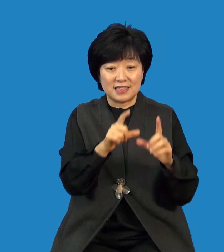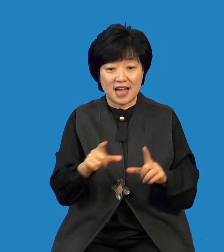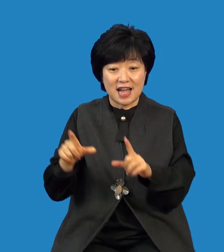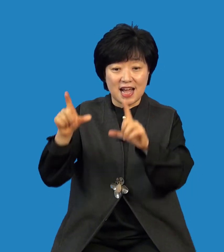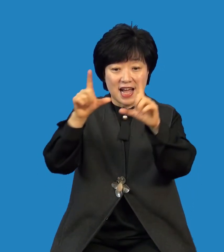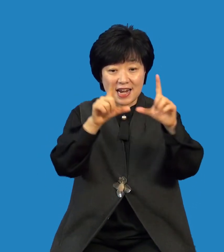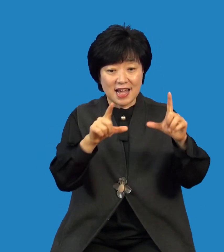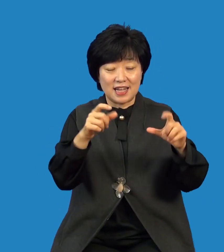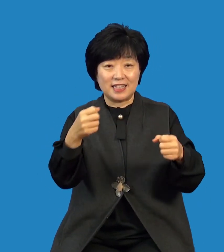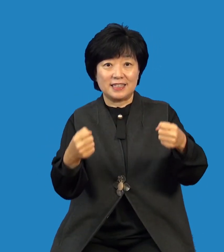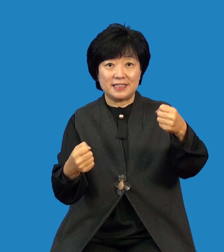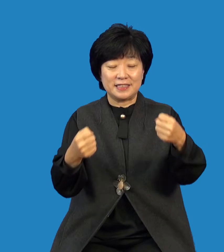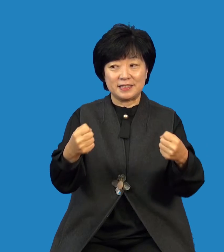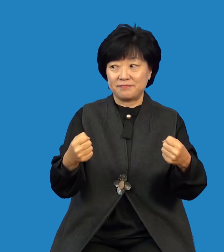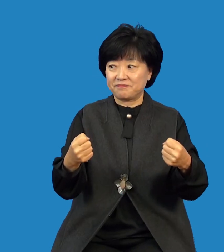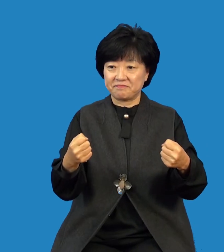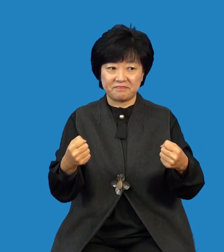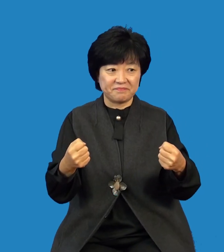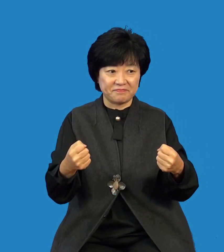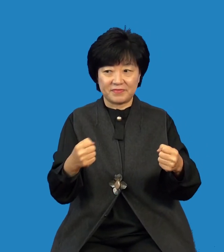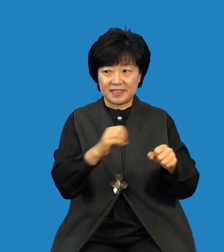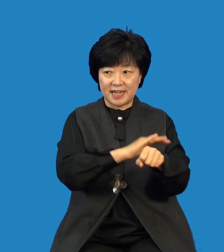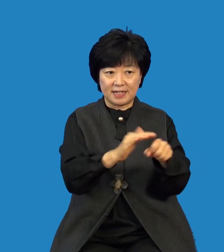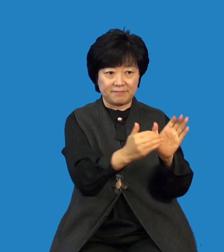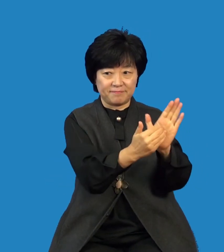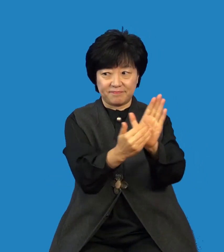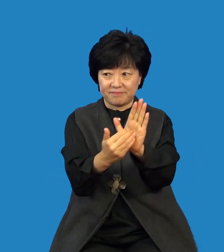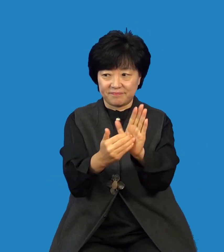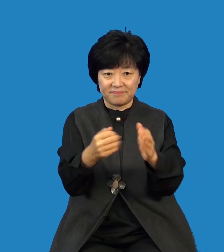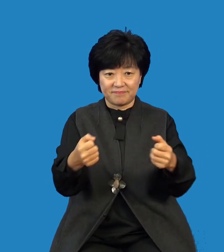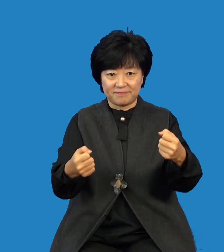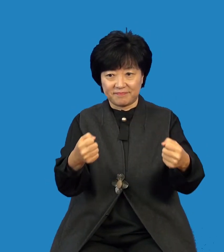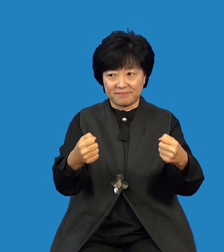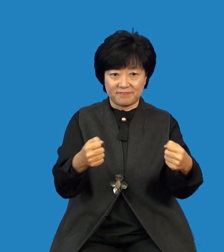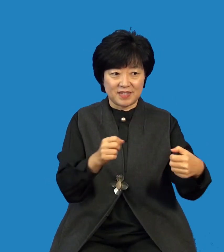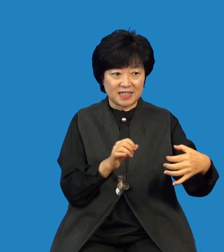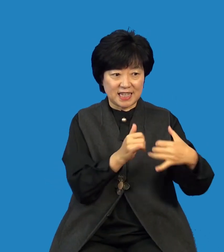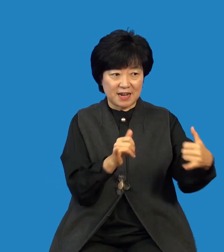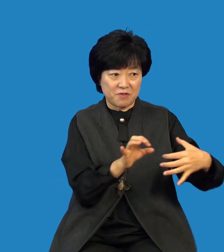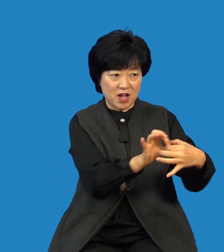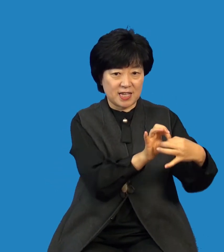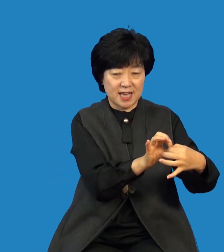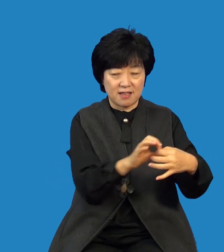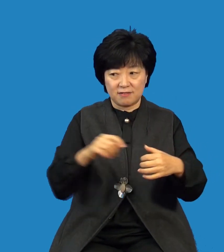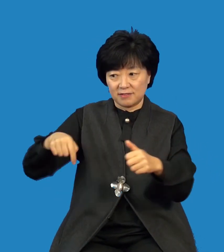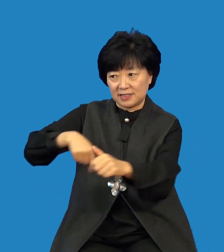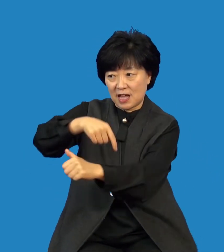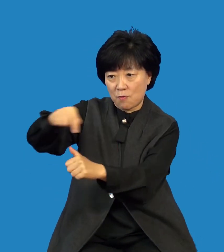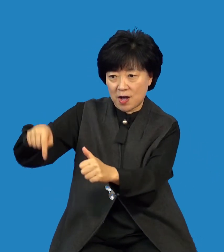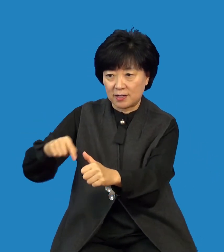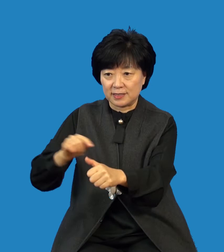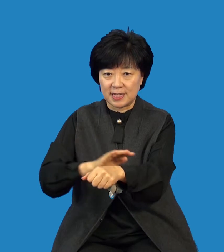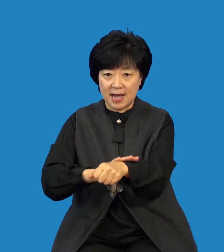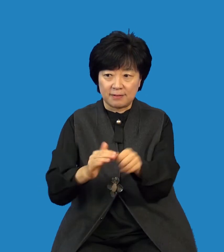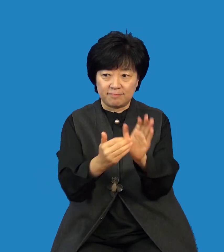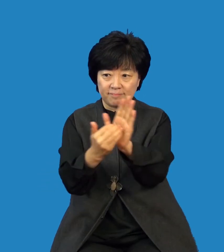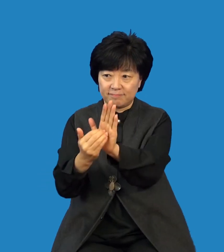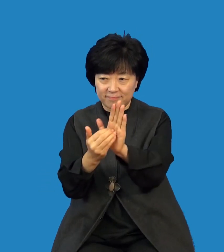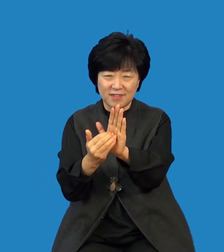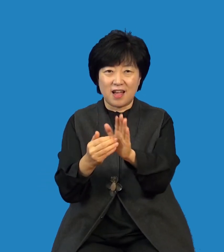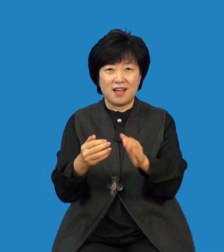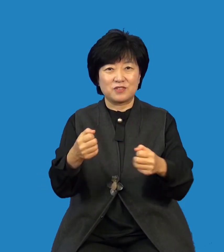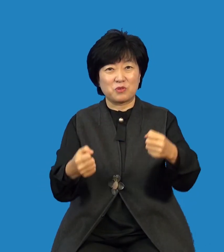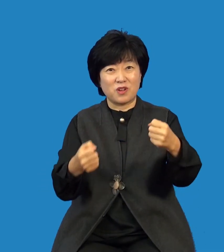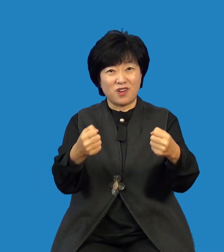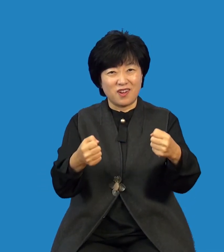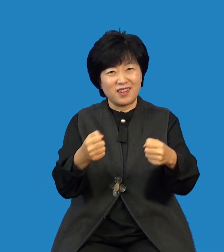운전보다 더 어려운 거지요. 그래서 제대로 이렇게 이륙할 수가 없습니다. 자, 그래서 이건 우리 인생 가운데 있는